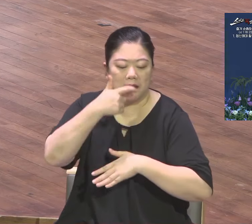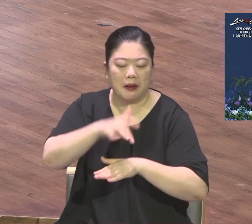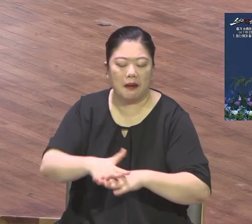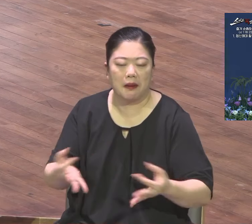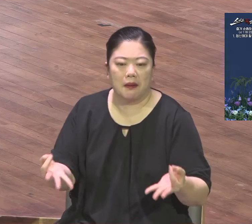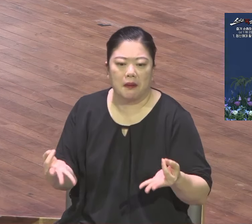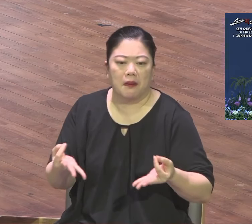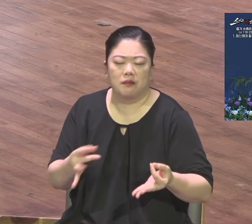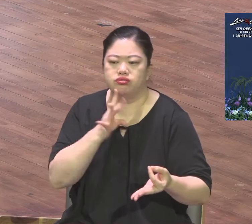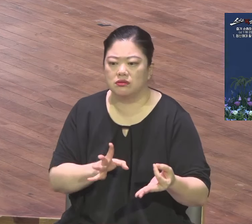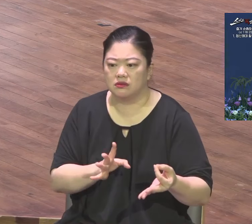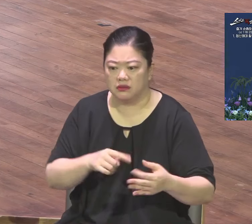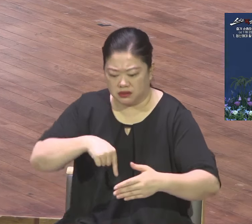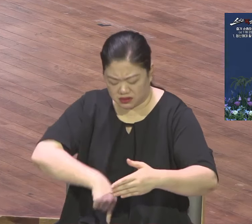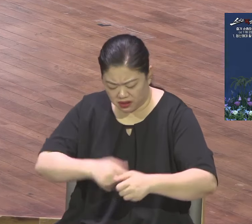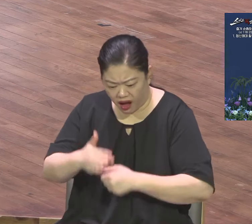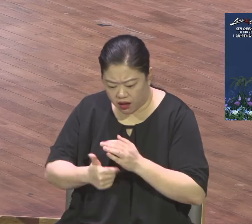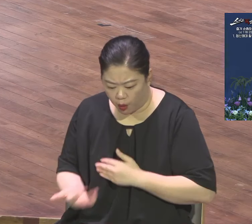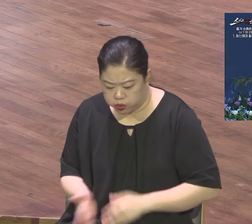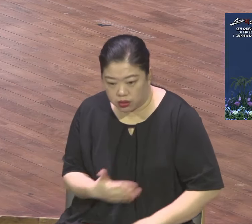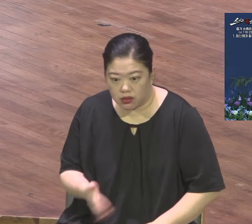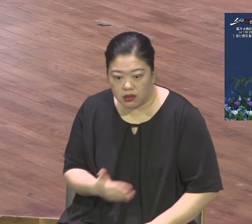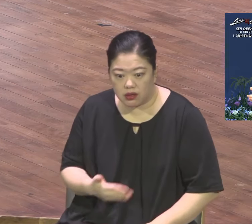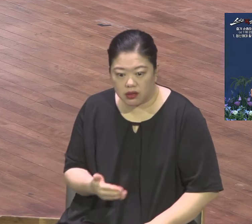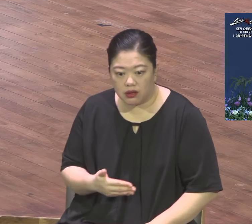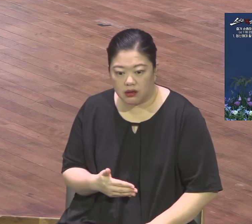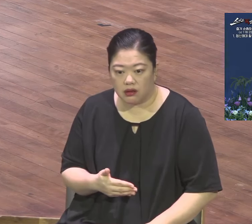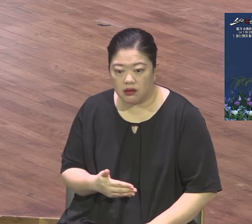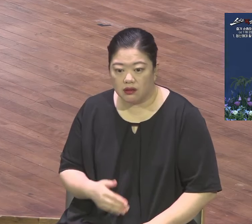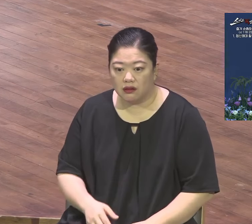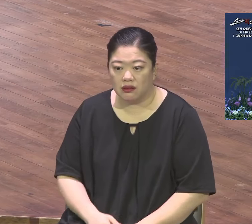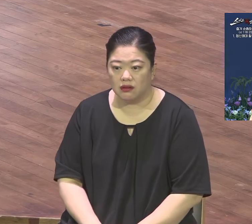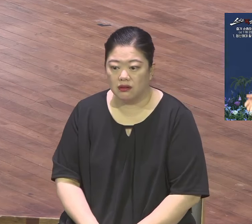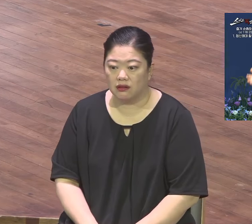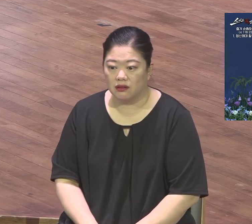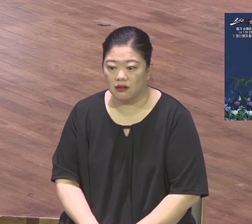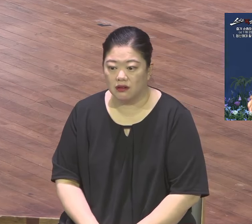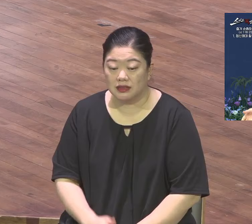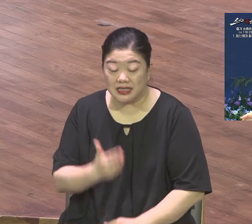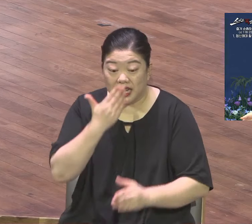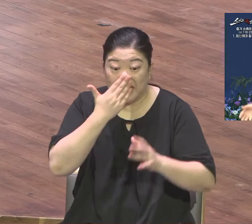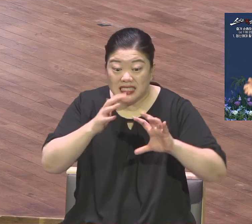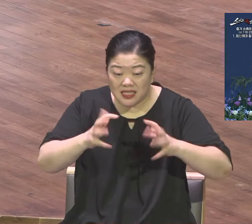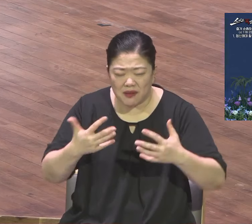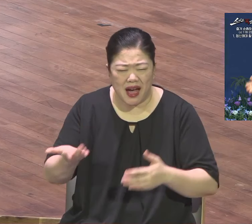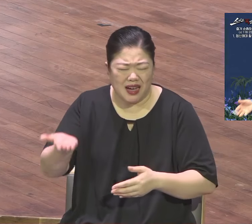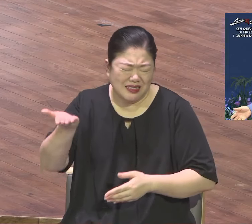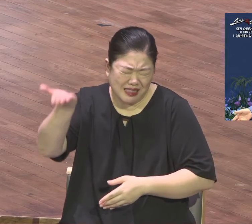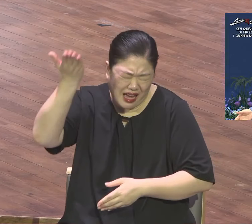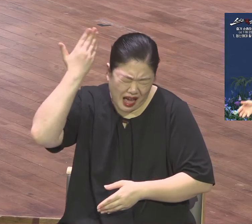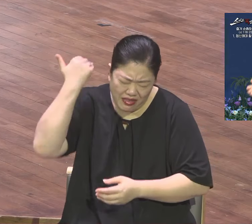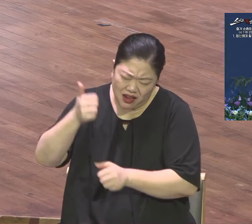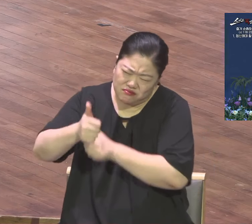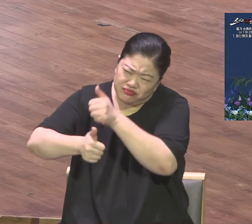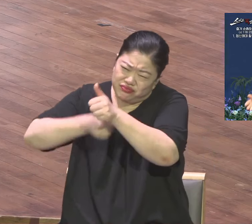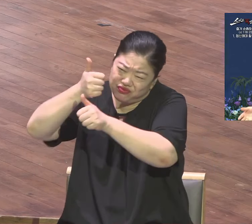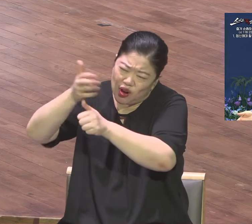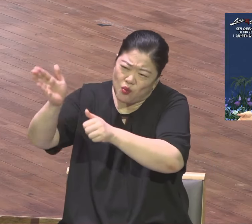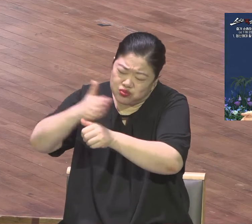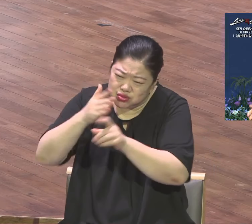가져오지 말라는 것이 하나님. 그럼 이스라엘 백성들이니까 뭐 하나님 제사 지는 건 그건 뭐 조상 때부터 하던 거